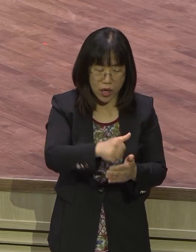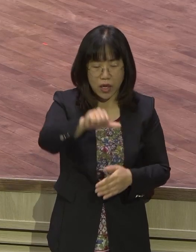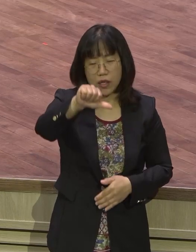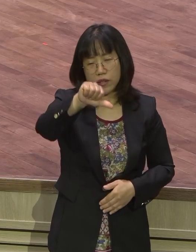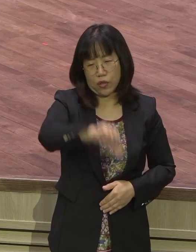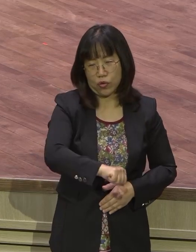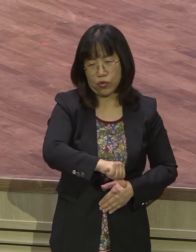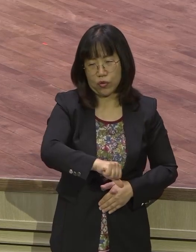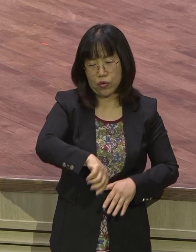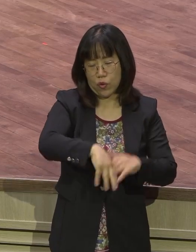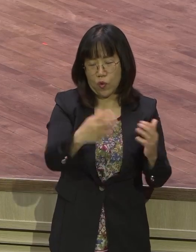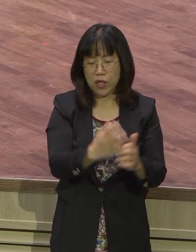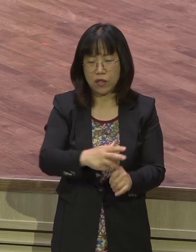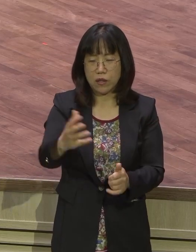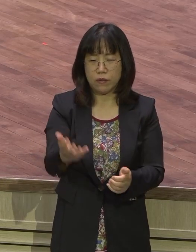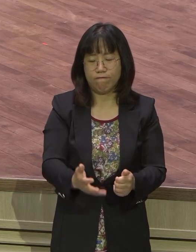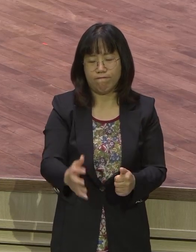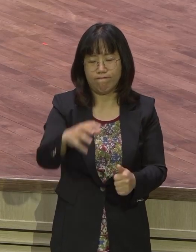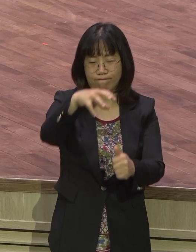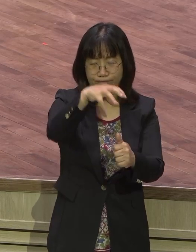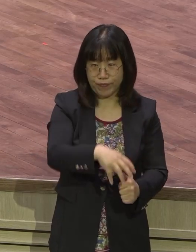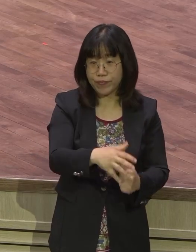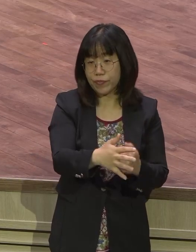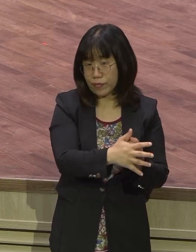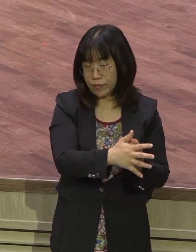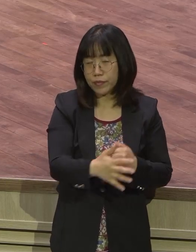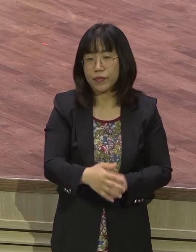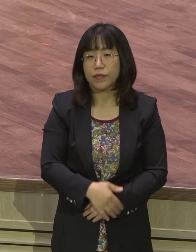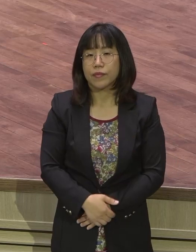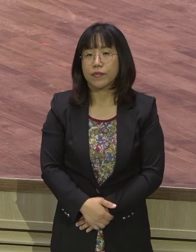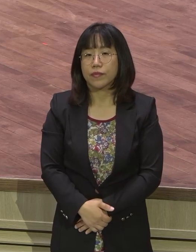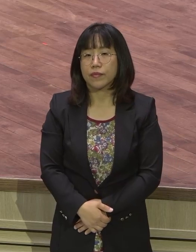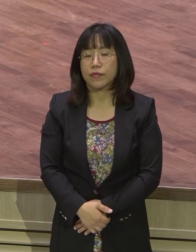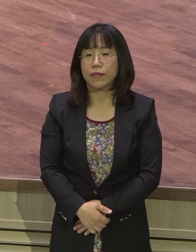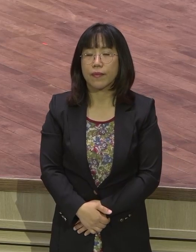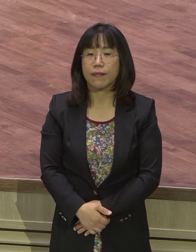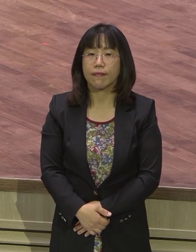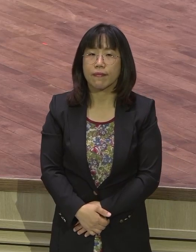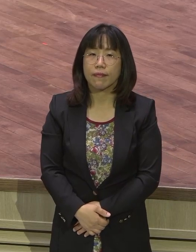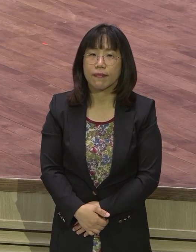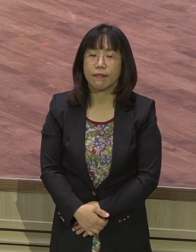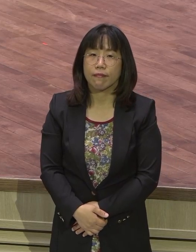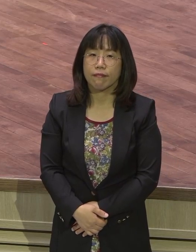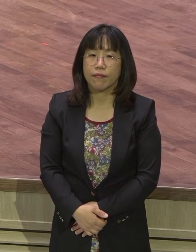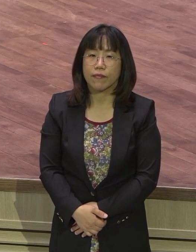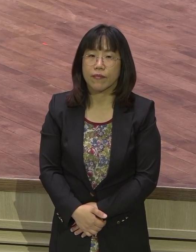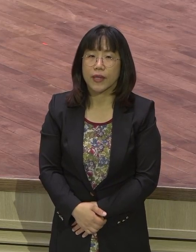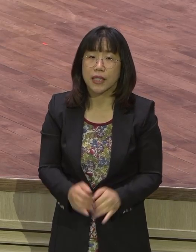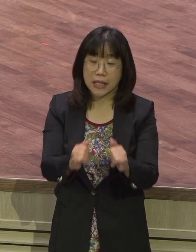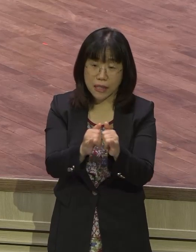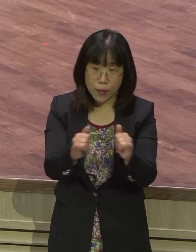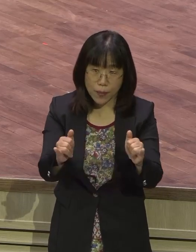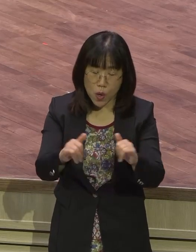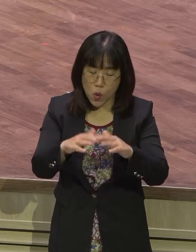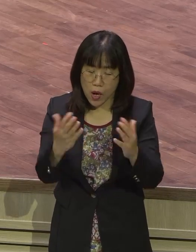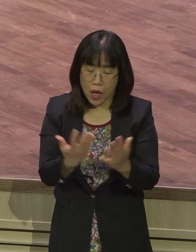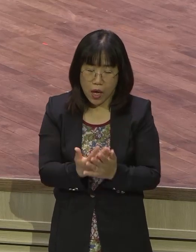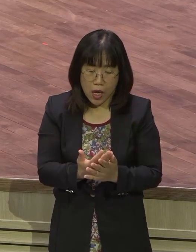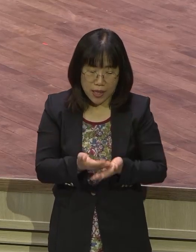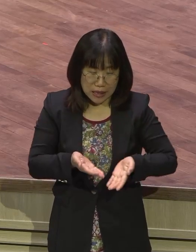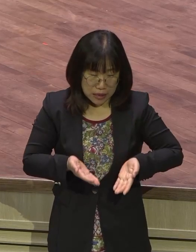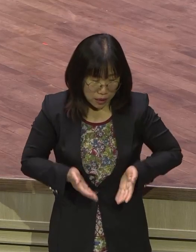죄와 저주를 받았기 때문에 그래서 죄와 저주를 받단 말이에요. 무슨 말이냐 우리는 사단 종로를 타고